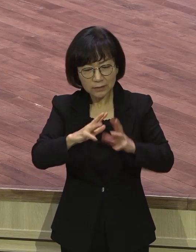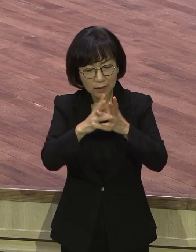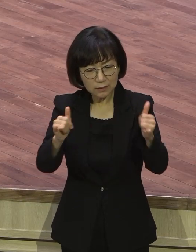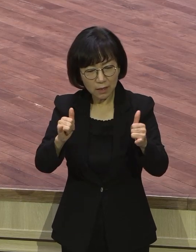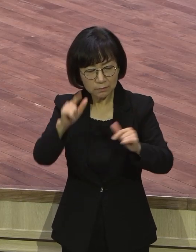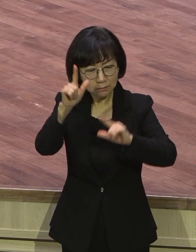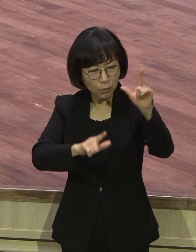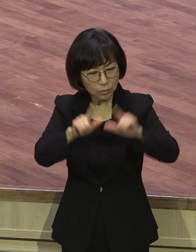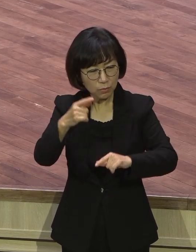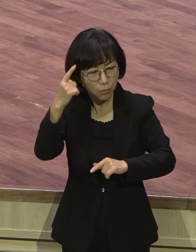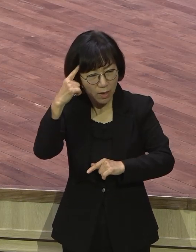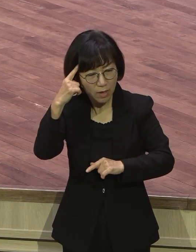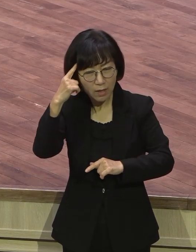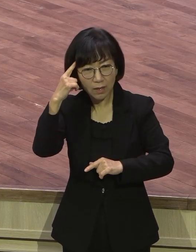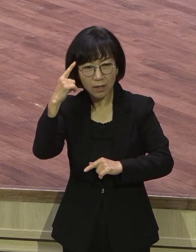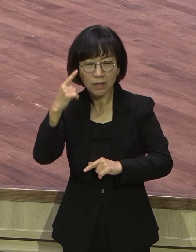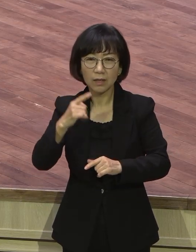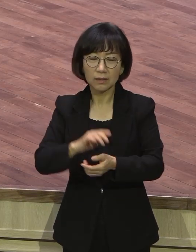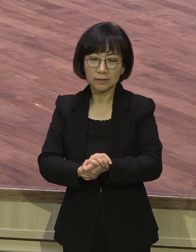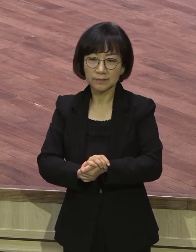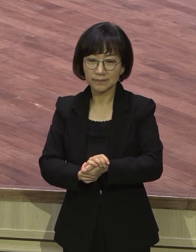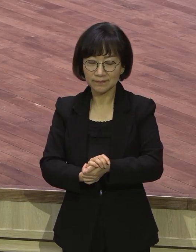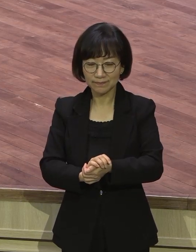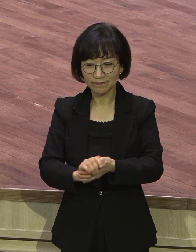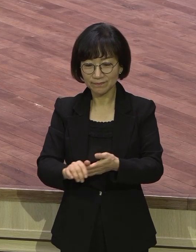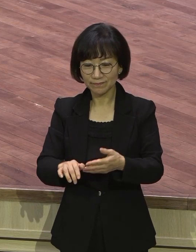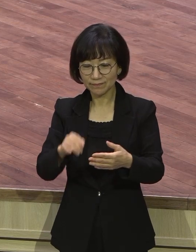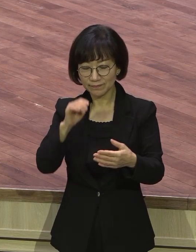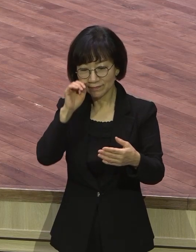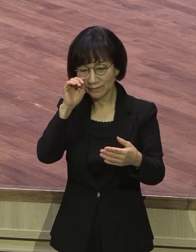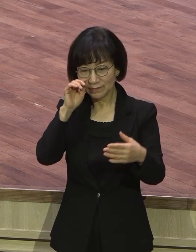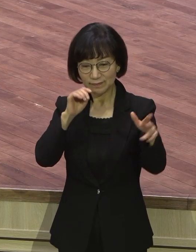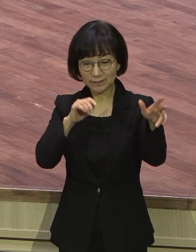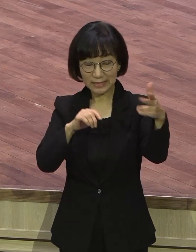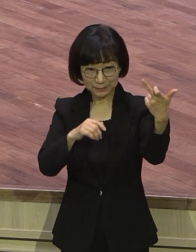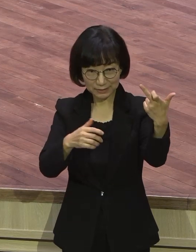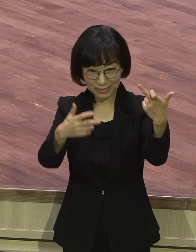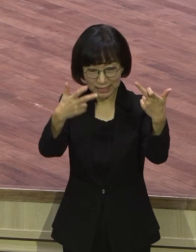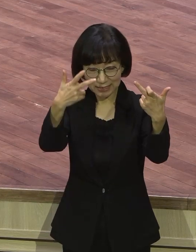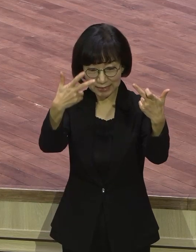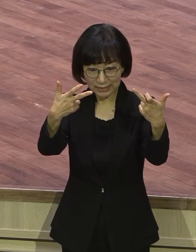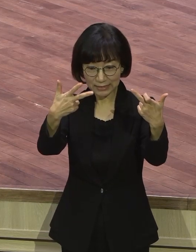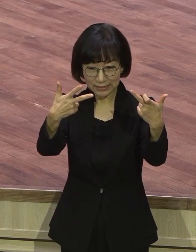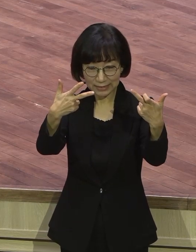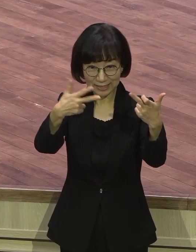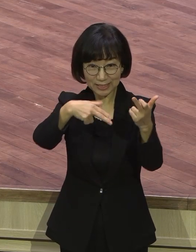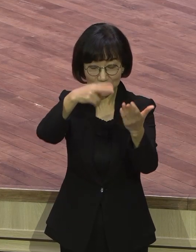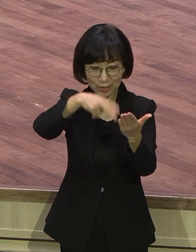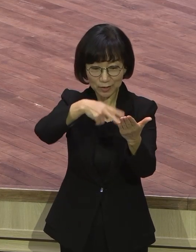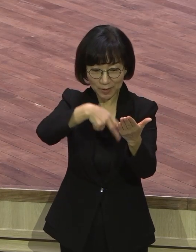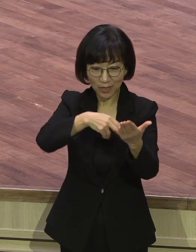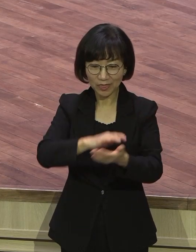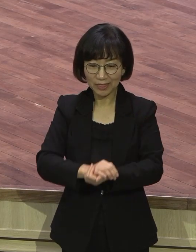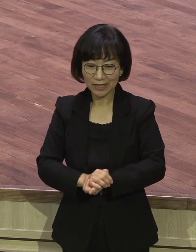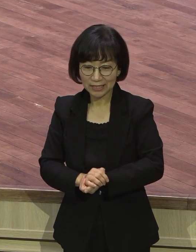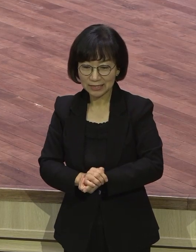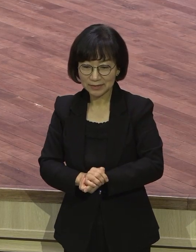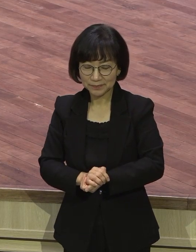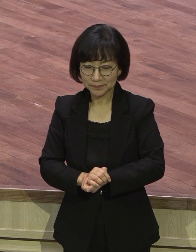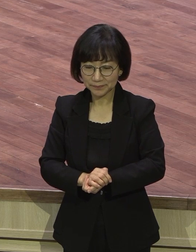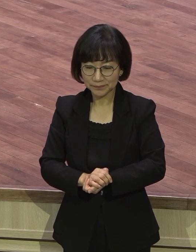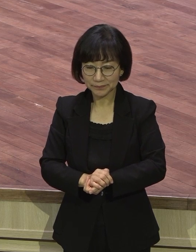발견해야 됩니다 본문 7절에 보면요 이들이 이런 모습을 보인 이유를 밝혀주고 있습니다 7절이면 7절 7절